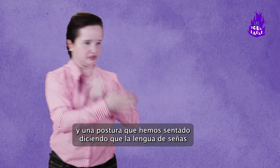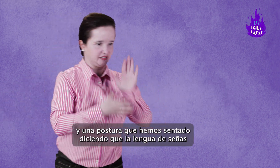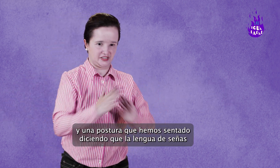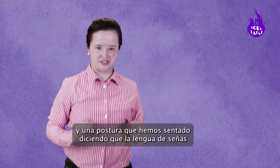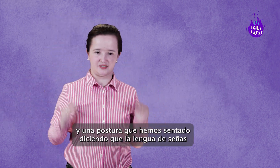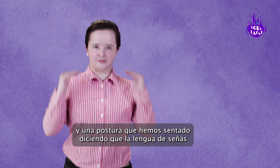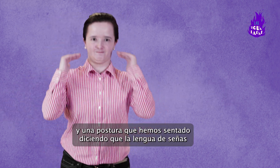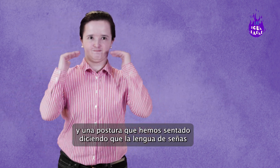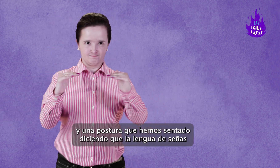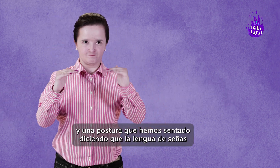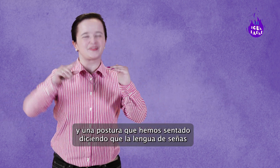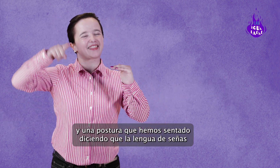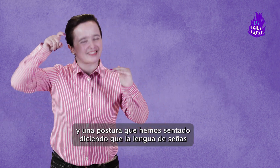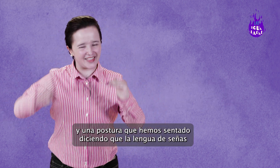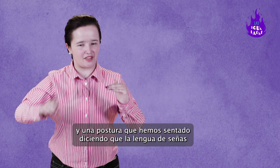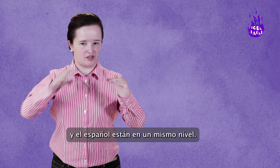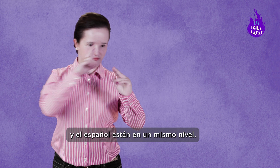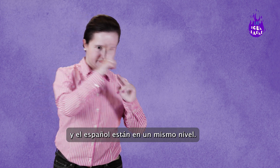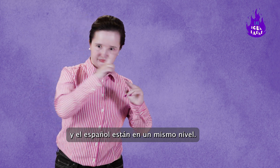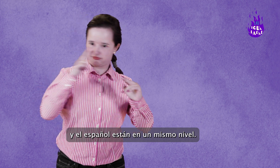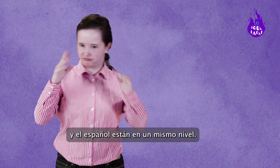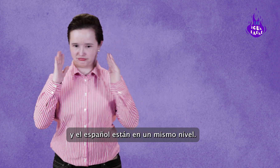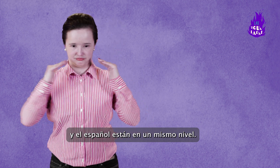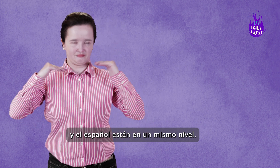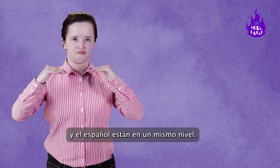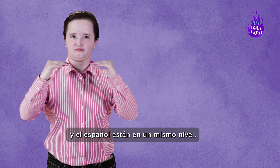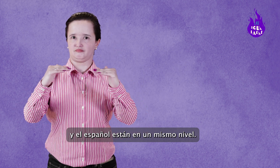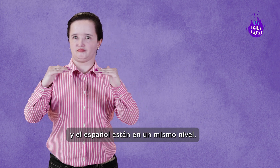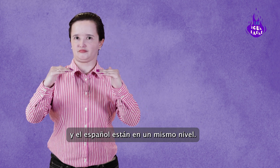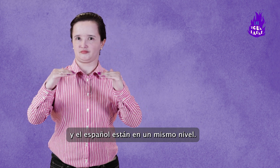diciendo que la lengua de señas y el español están en un mismo nivel.